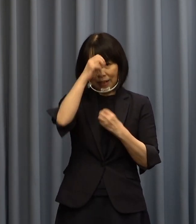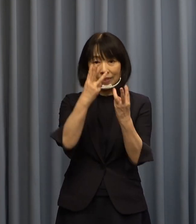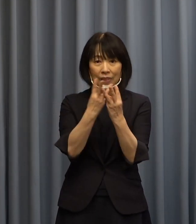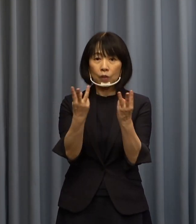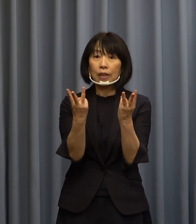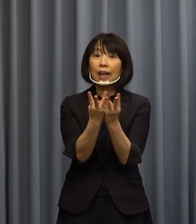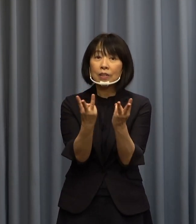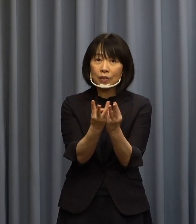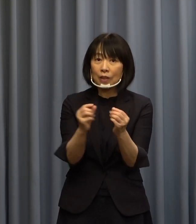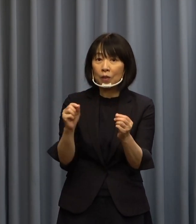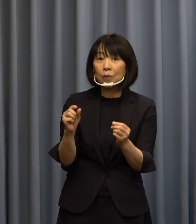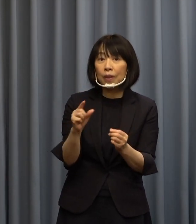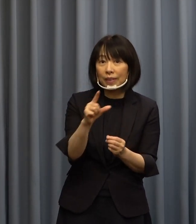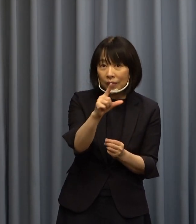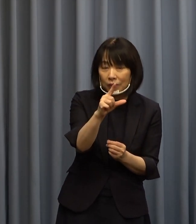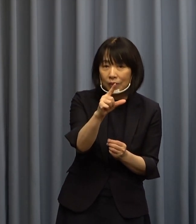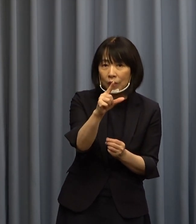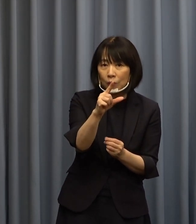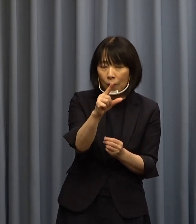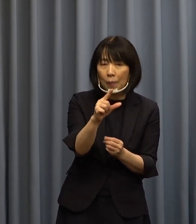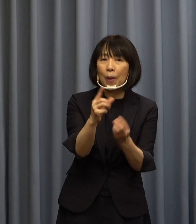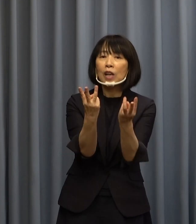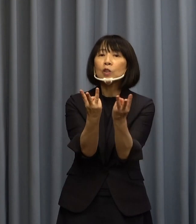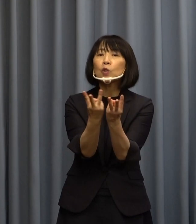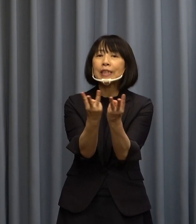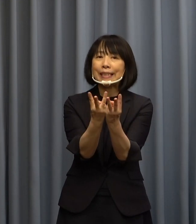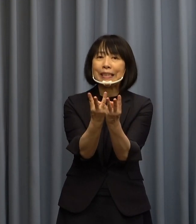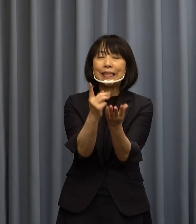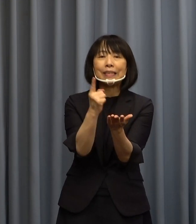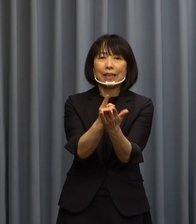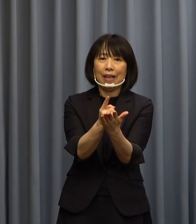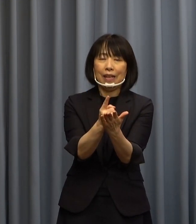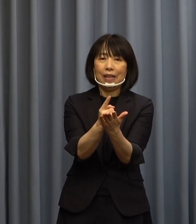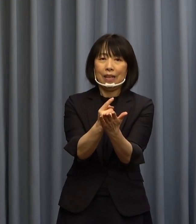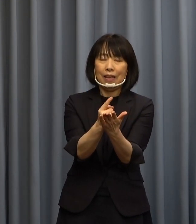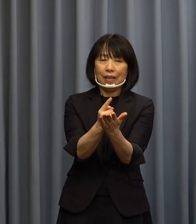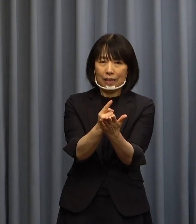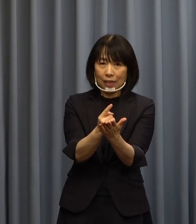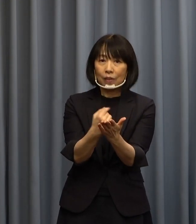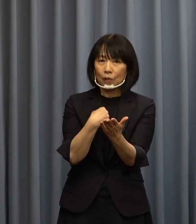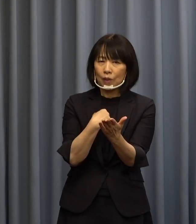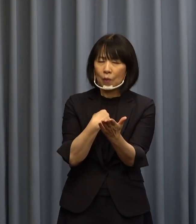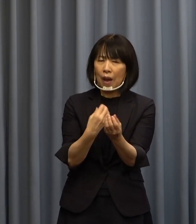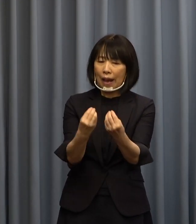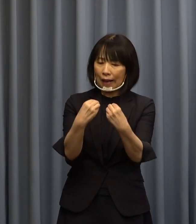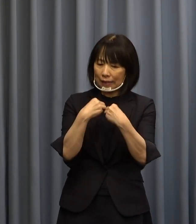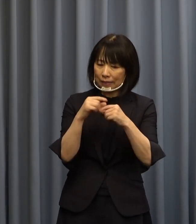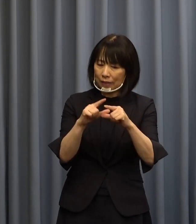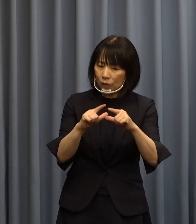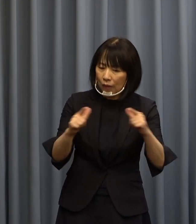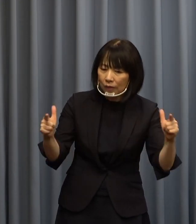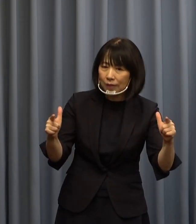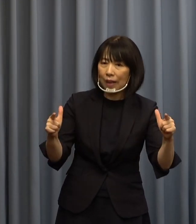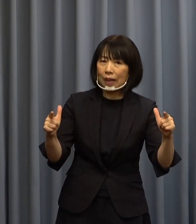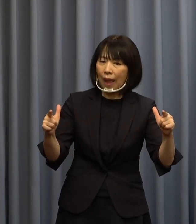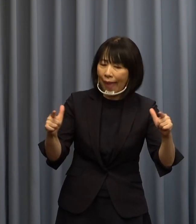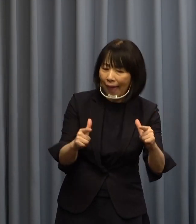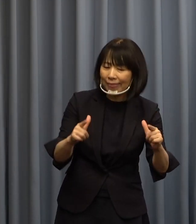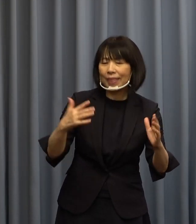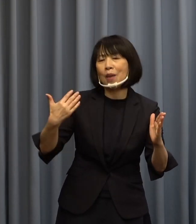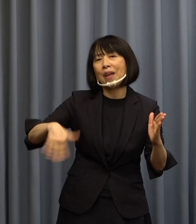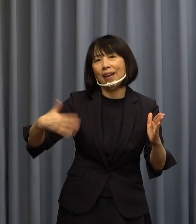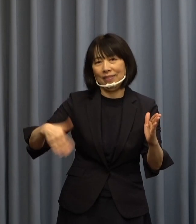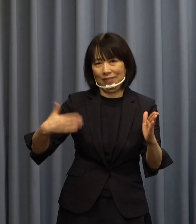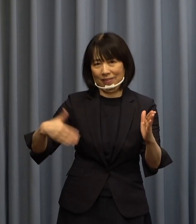のはあくまでも指標であって我々は感染の拡大が残念ながら抑えられていないというのがやはり